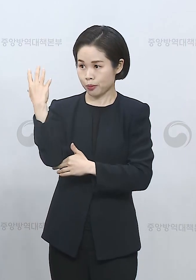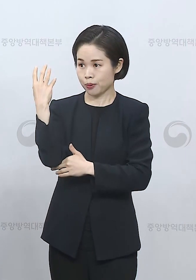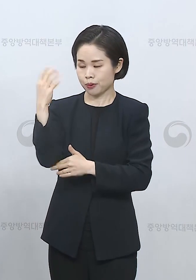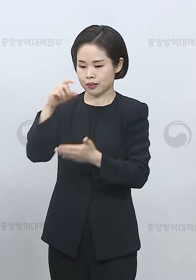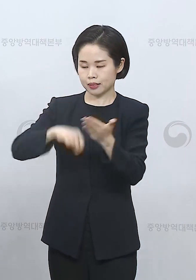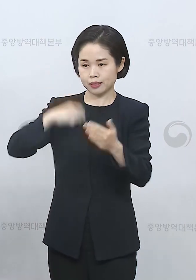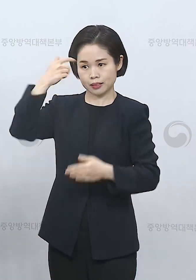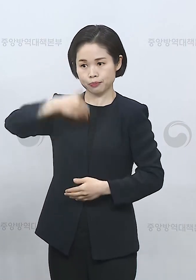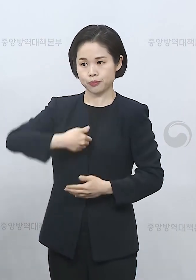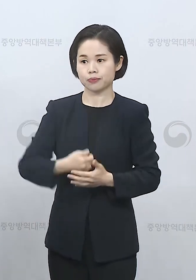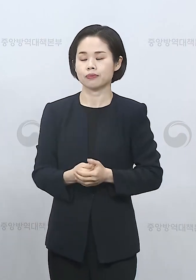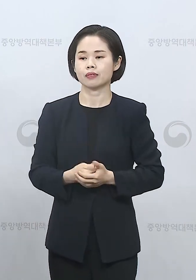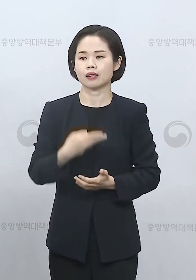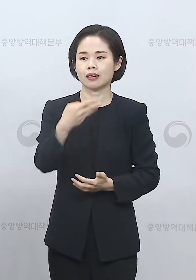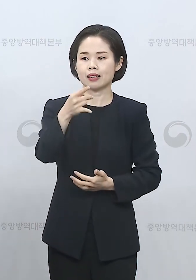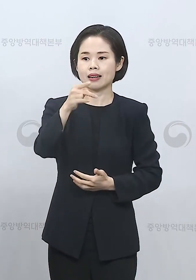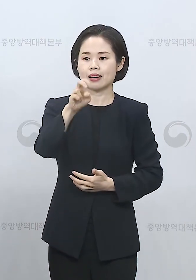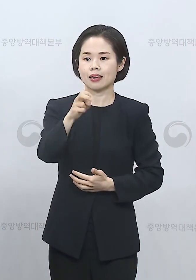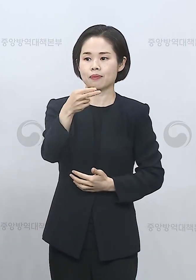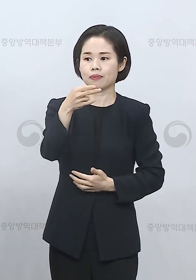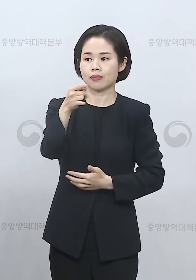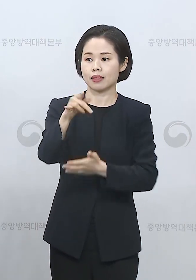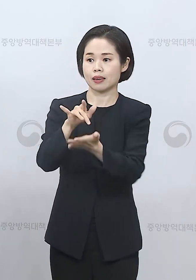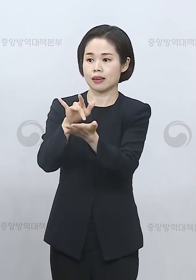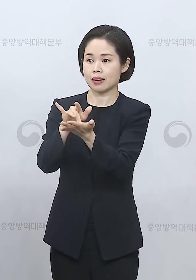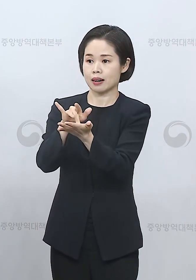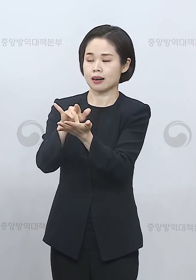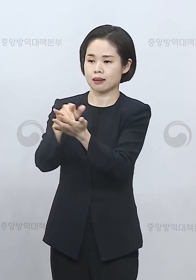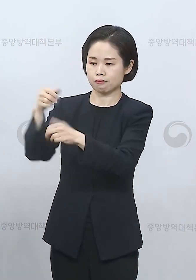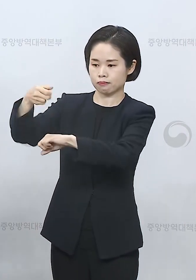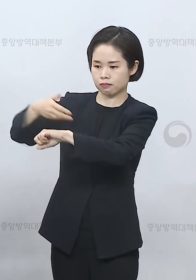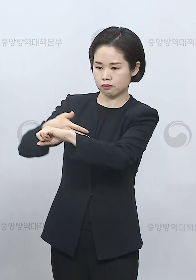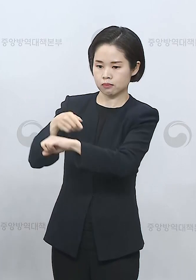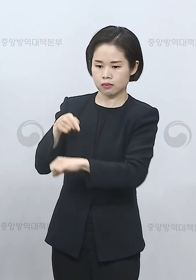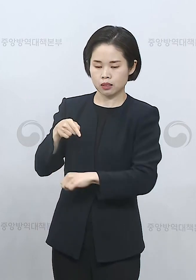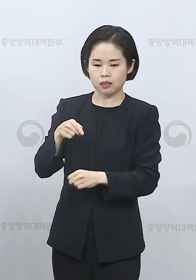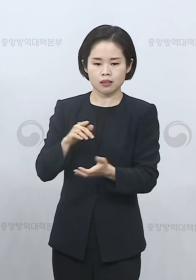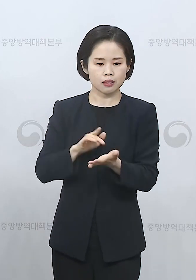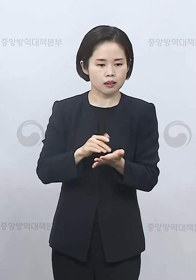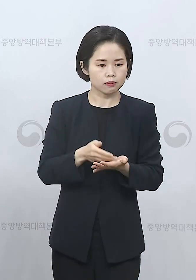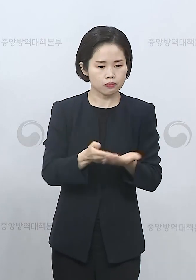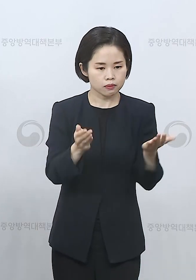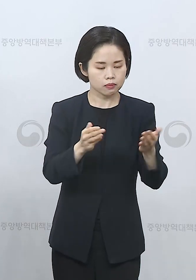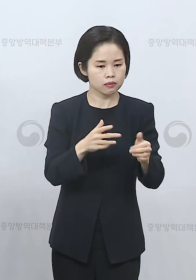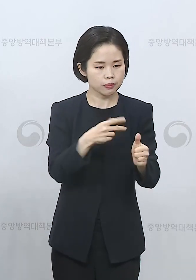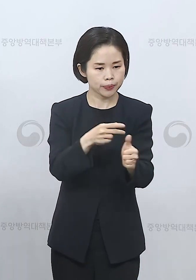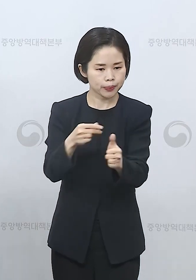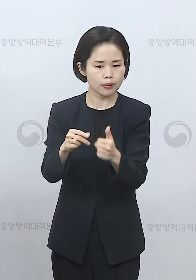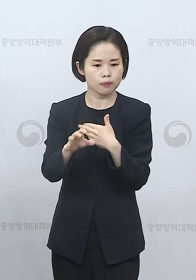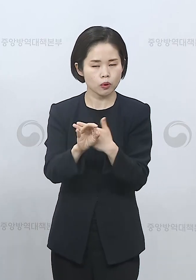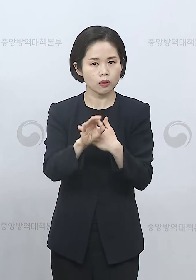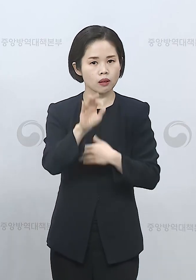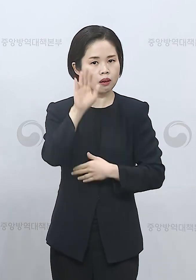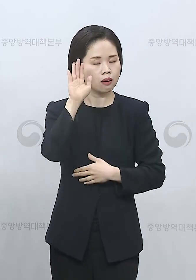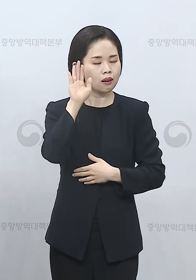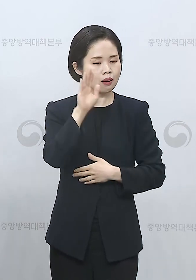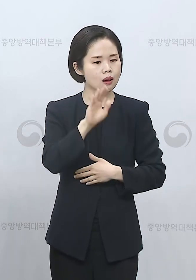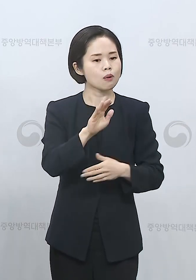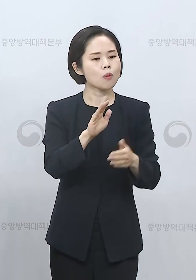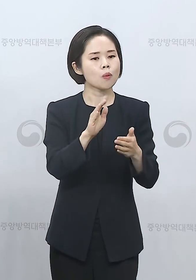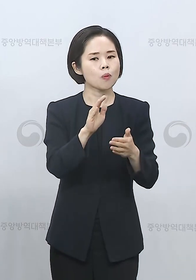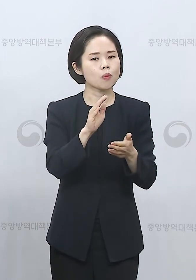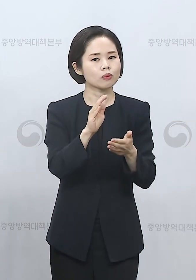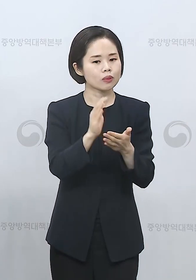렘데시비르 도입 관련해서 이제 치료 기대 효과 몇 명에게나 현재 적용할 수 있고 얼마나 치료